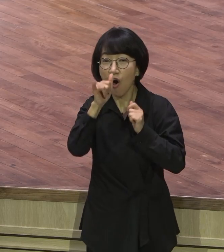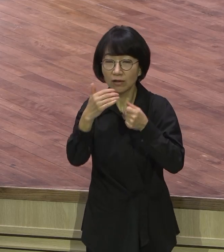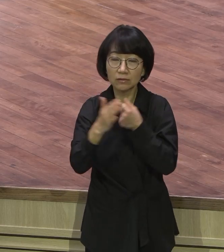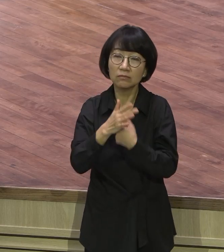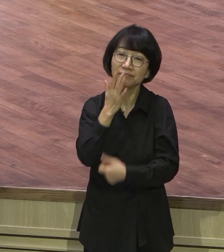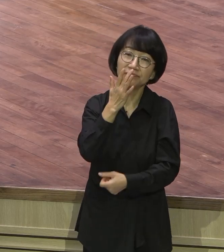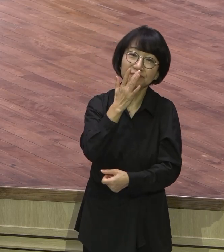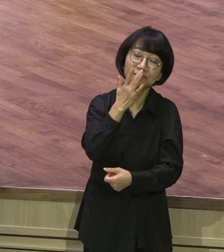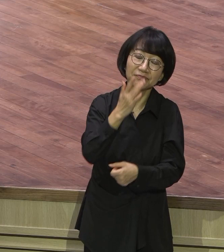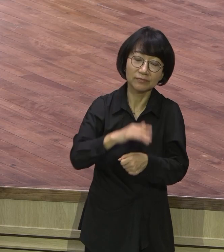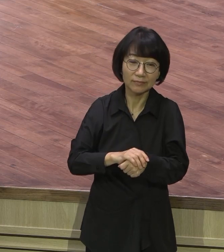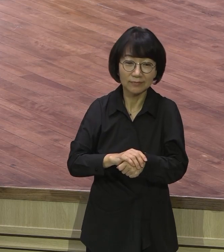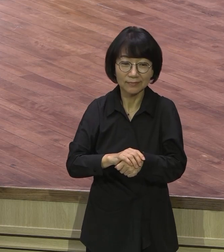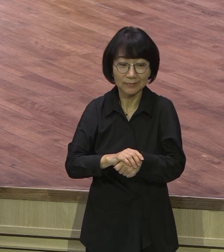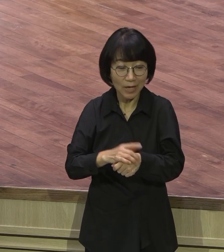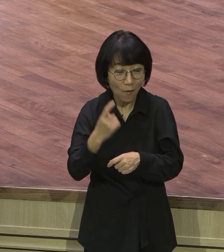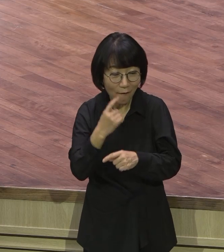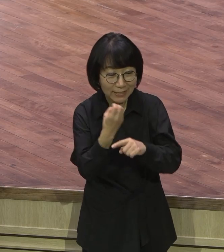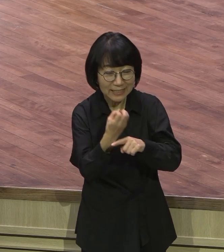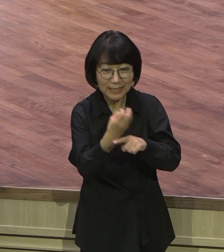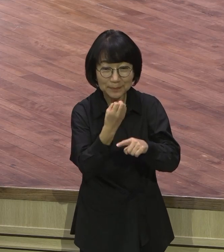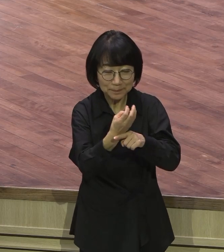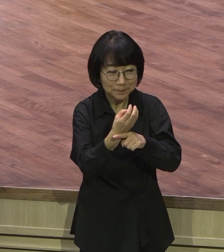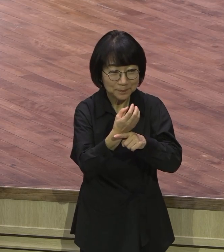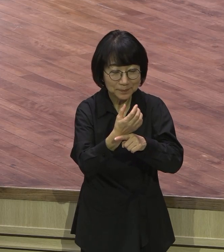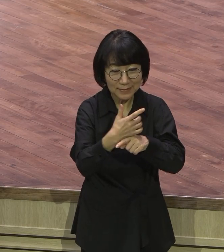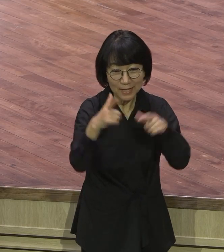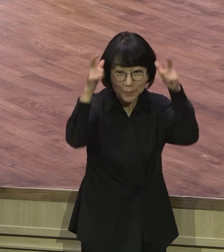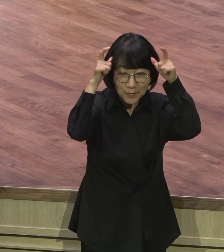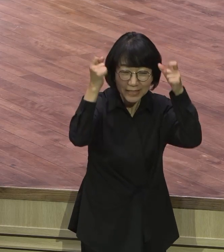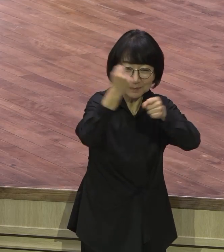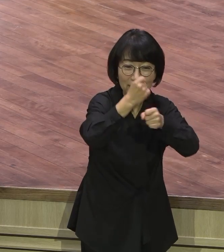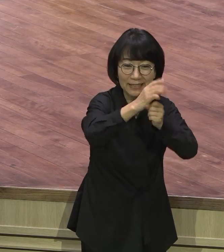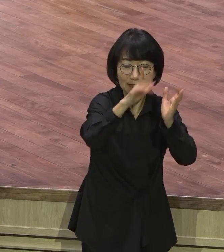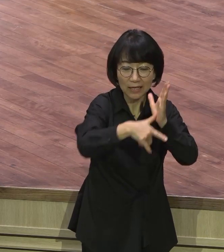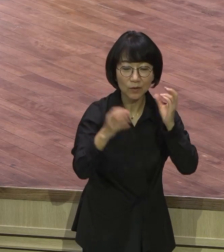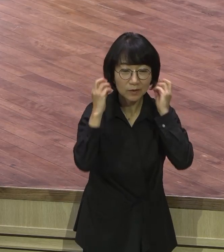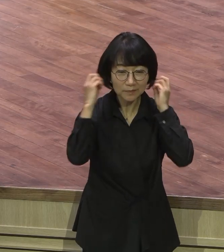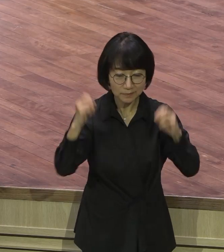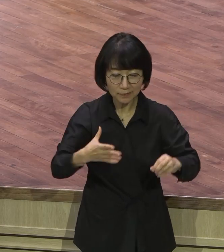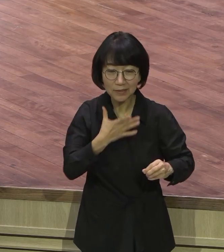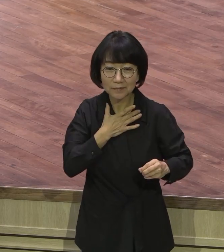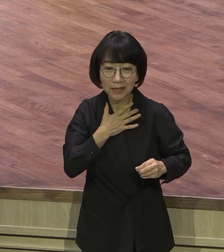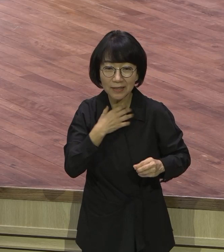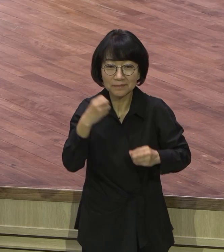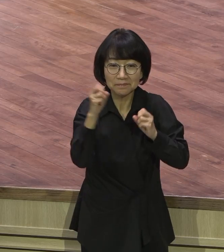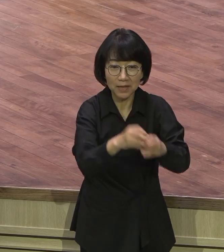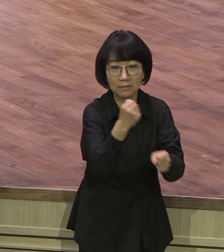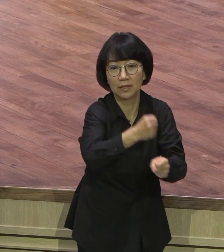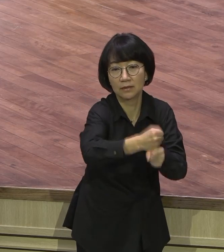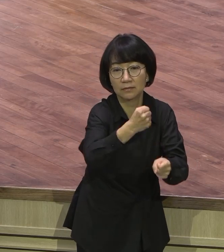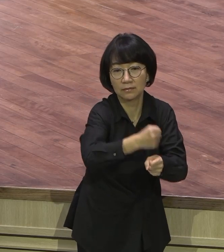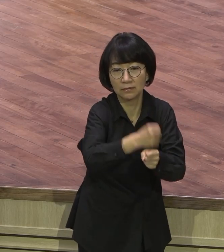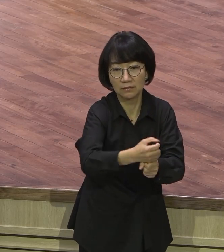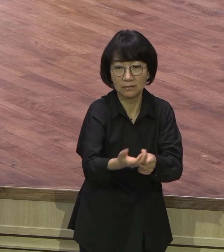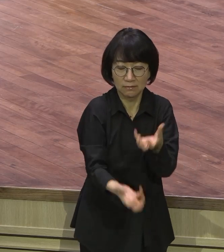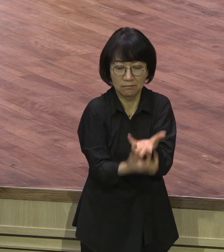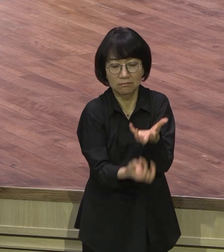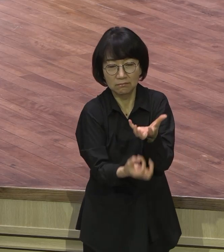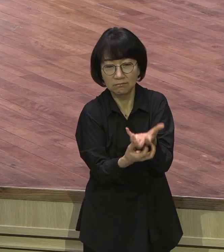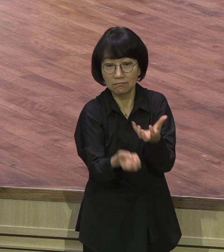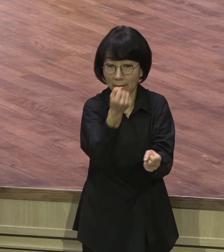금송화지도 이런 금 장신구로 만들었어요. 하나님께서는 소통의 걸림돌이 되는